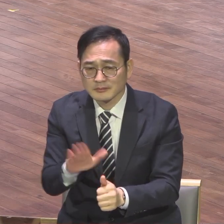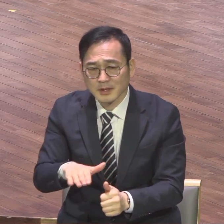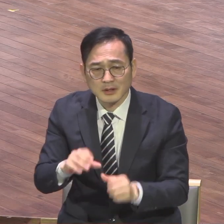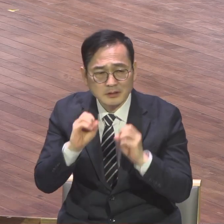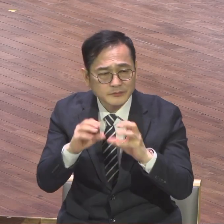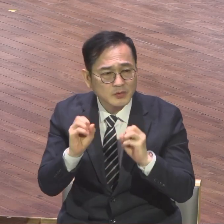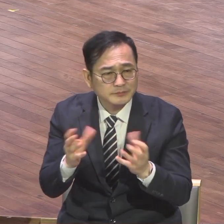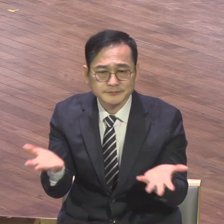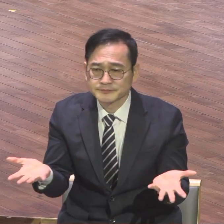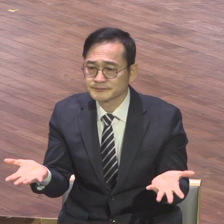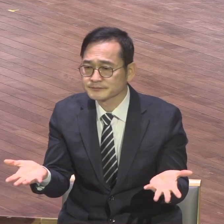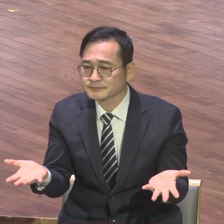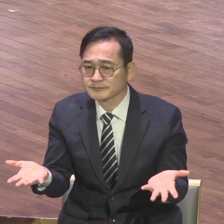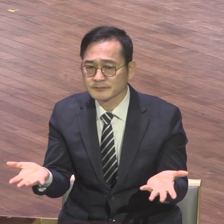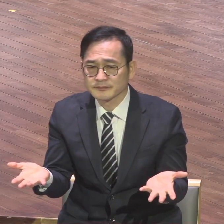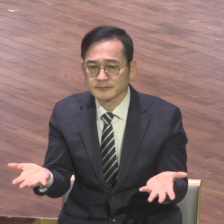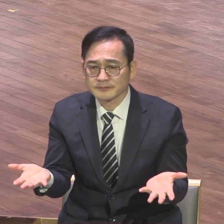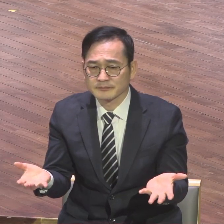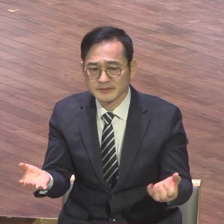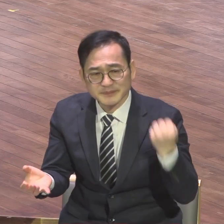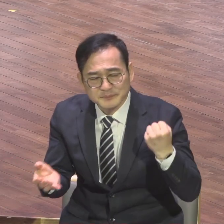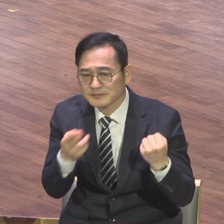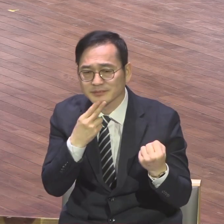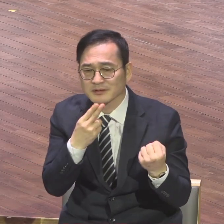전혀 감각 없어요.